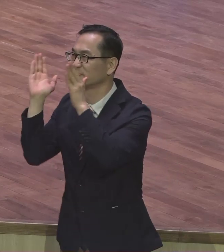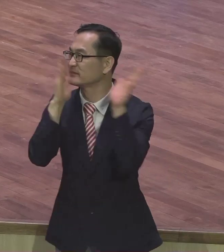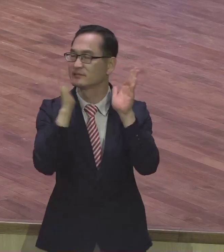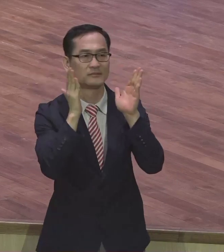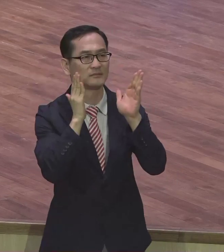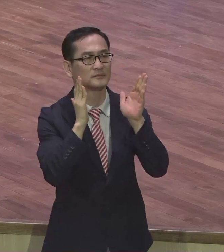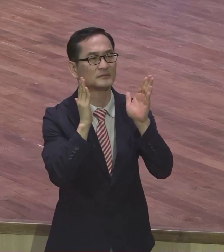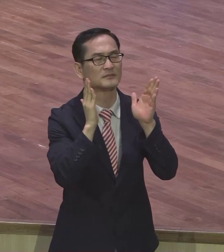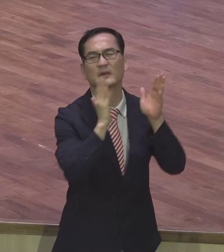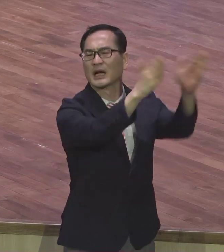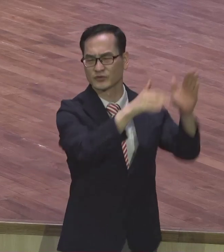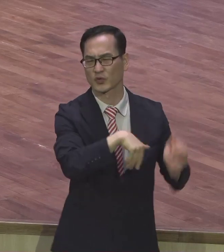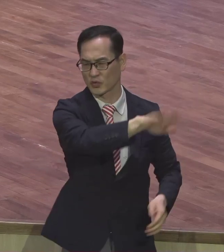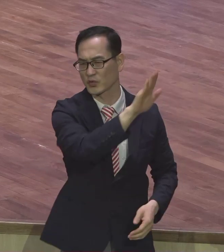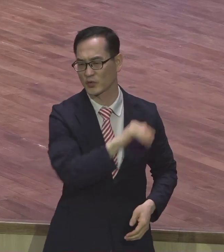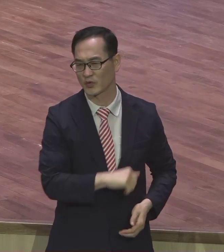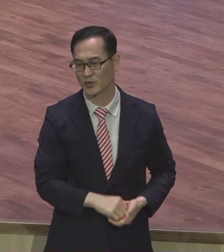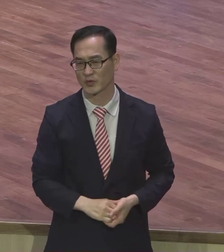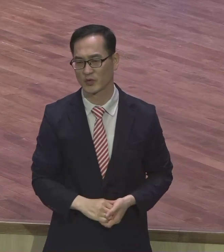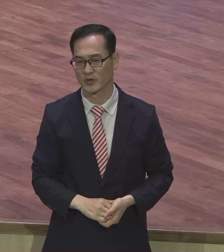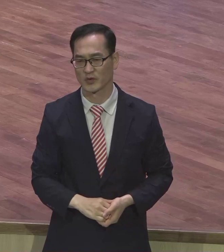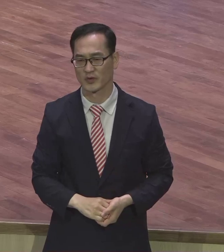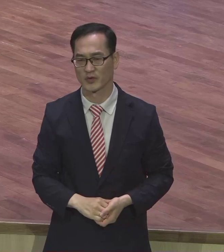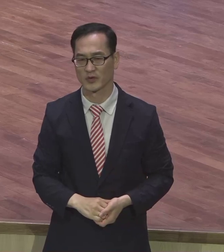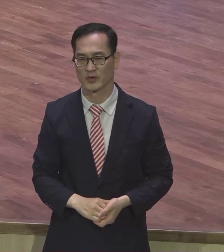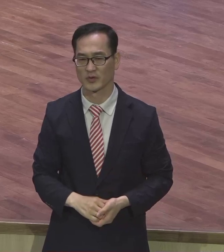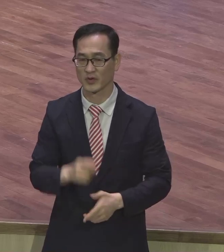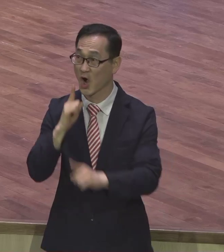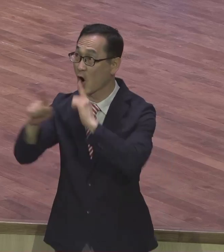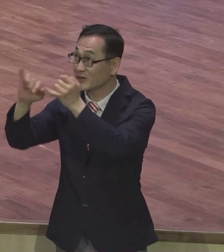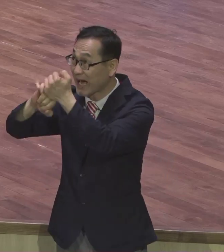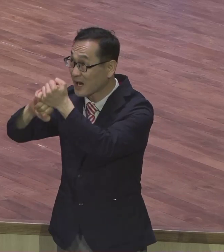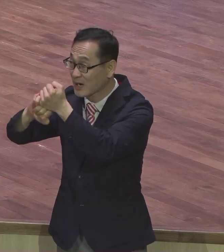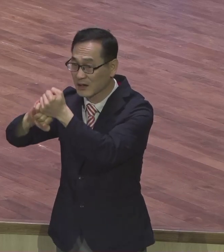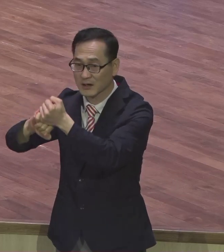상관없는 지금 털을 가지고 각자 살아가고 있어요.